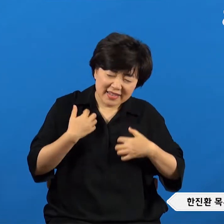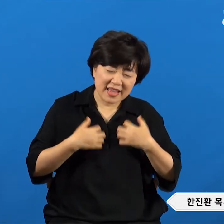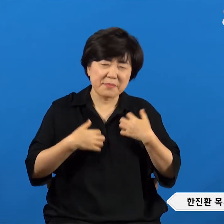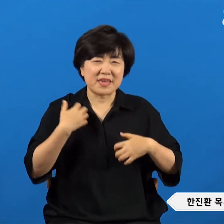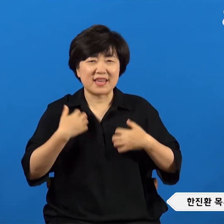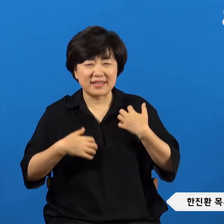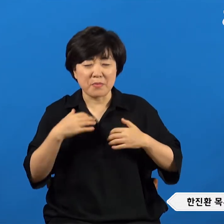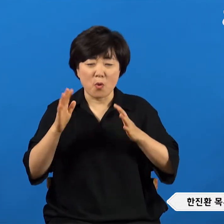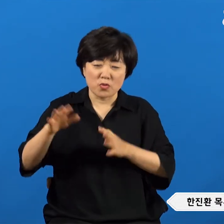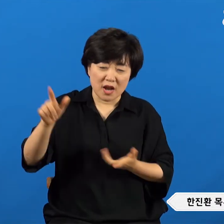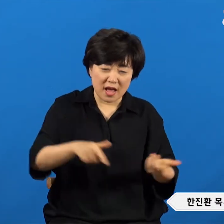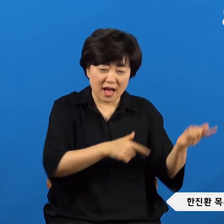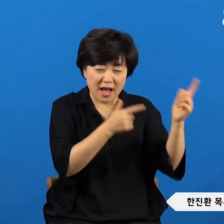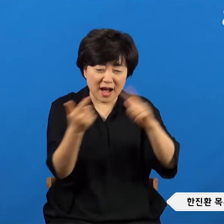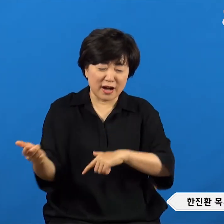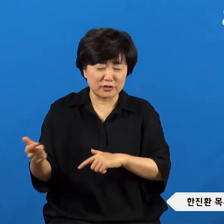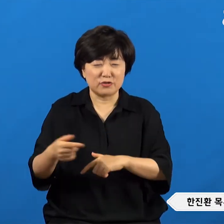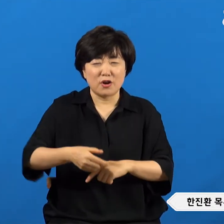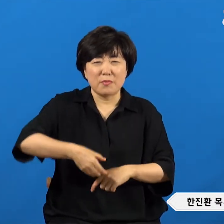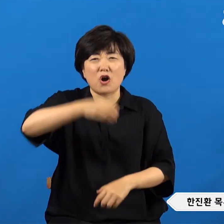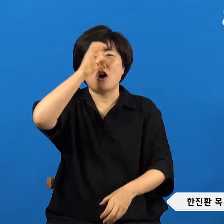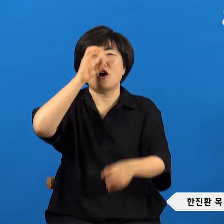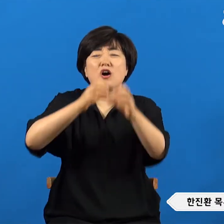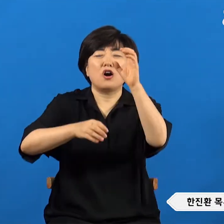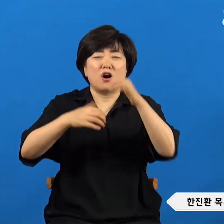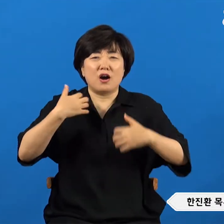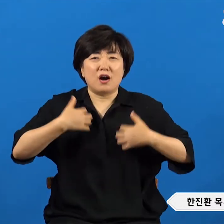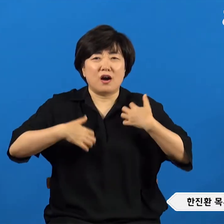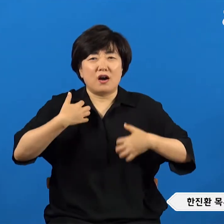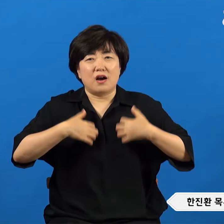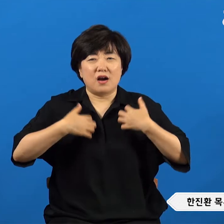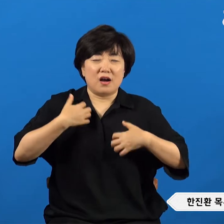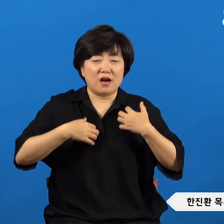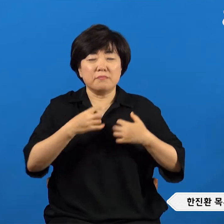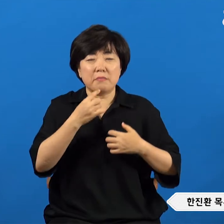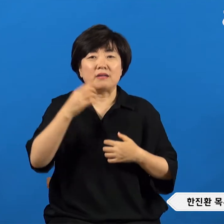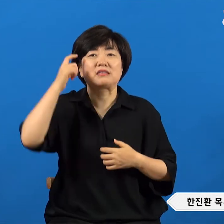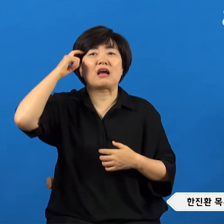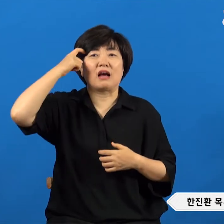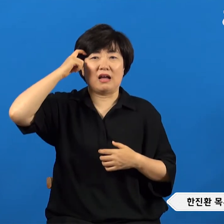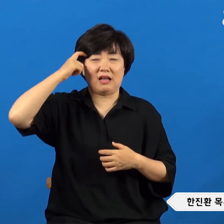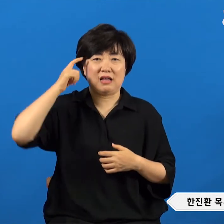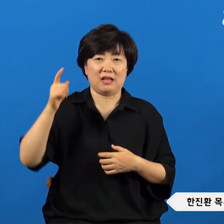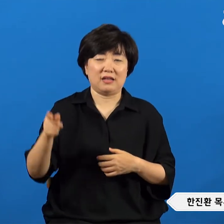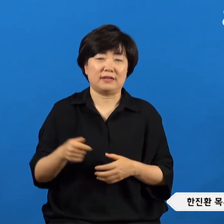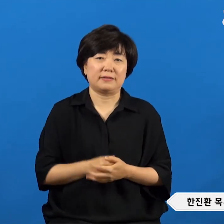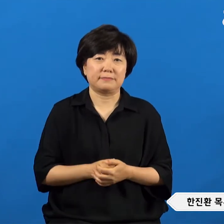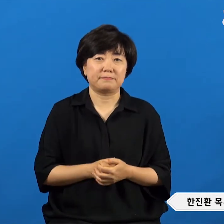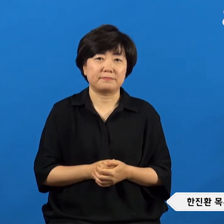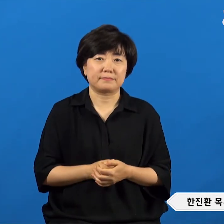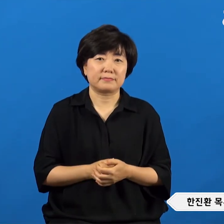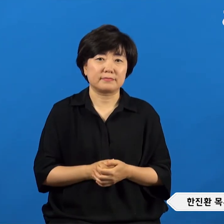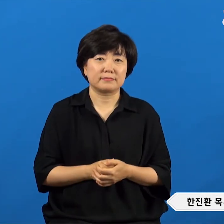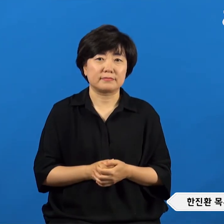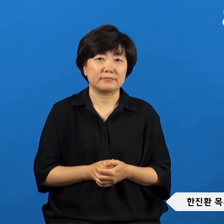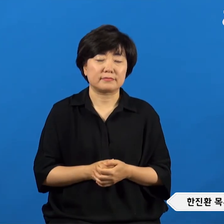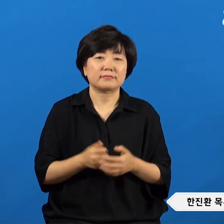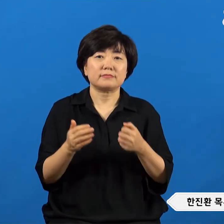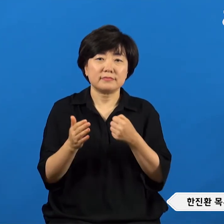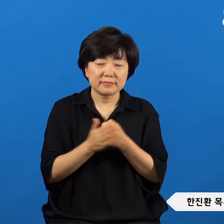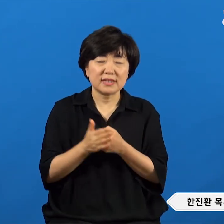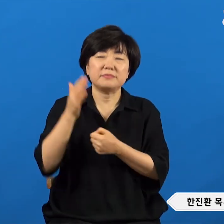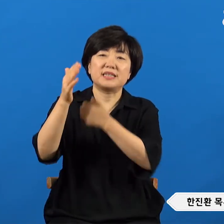캐세라세라, 오늘 하루 그냥 흥청망청 사는 것 외에는 머릿속에 아무 생각이 없었습니다.